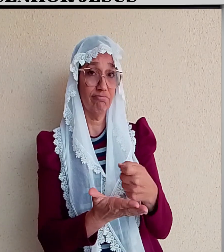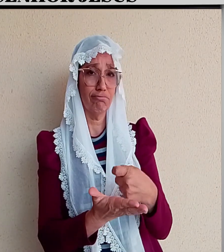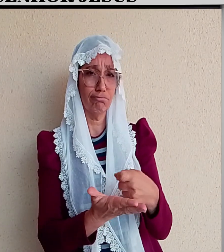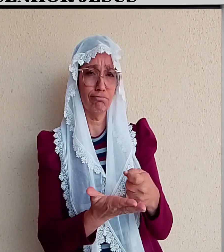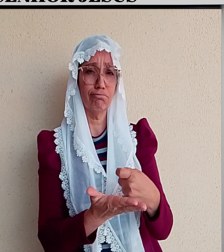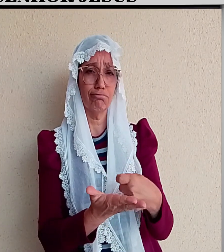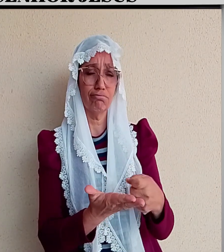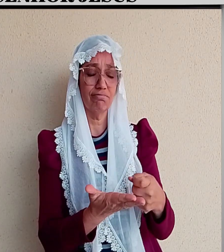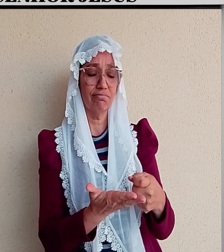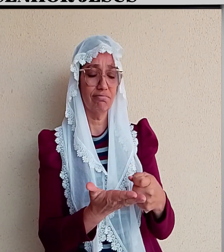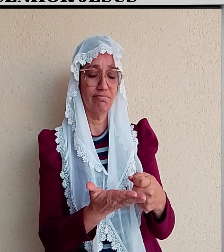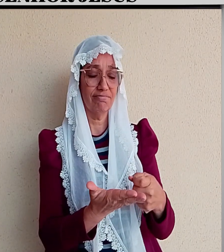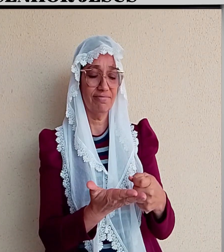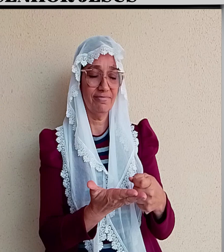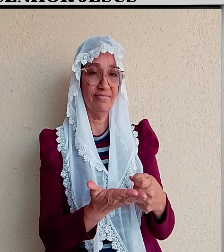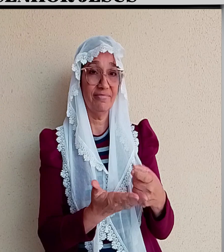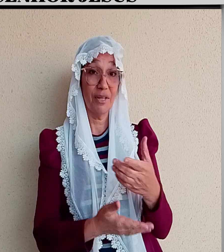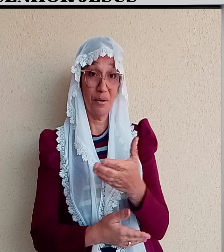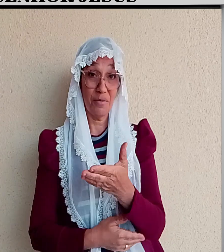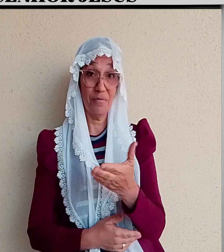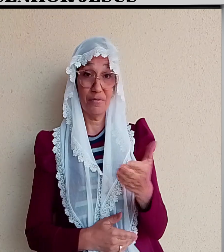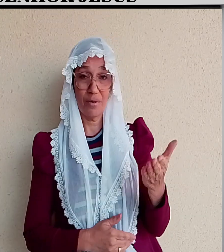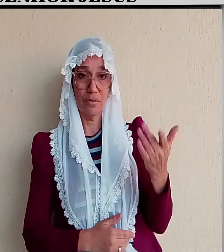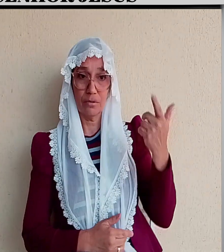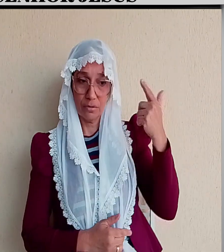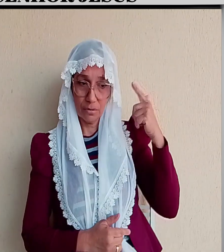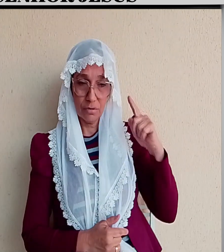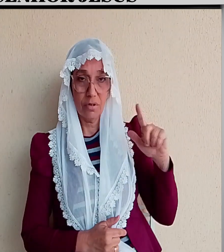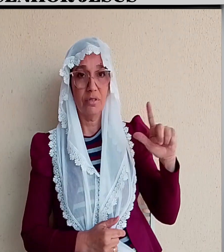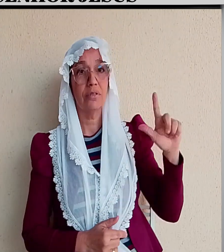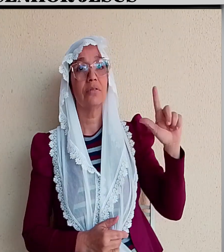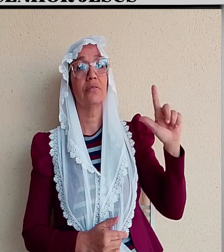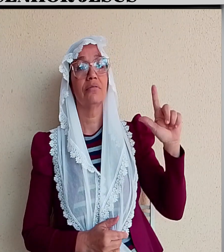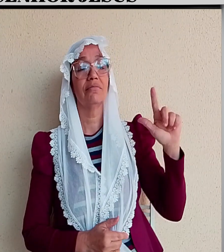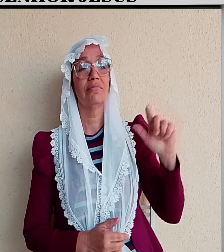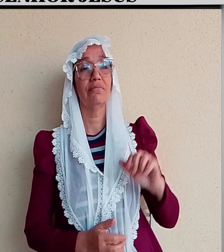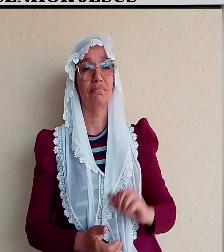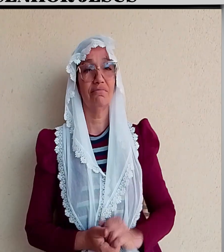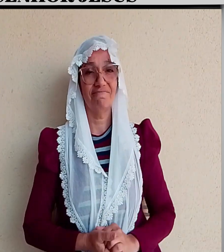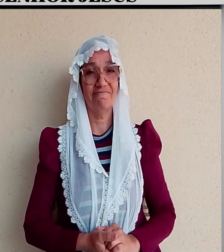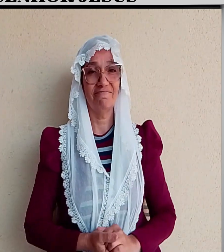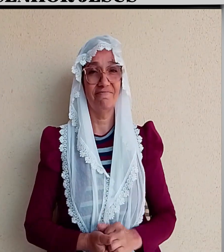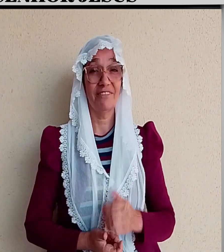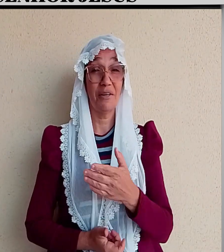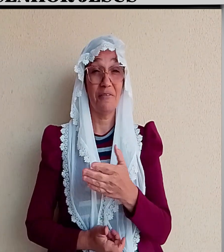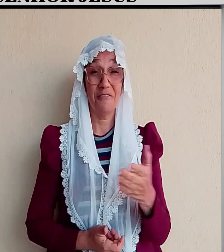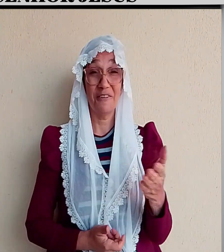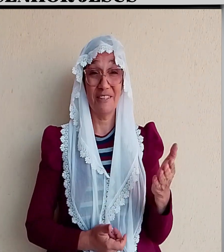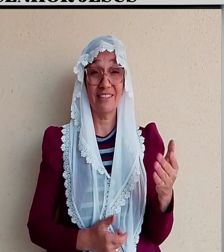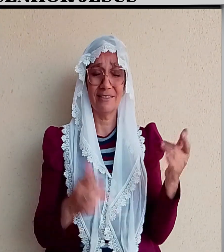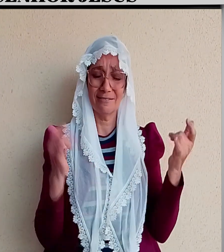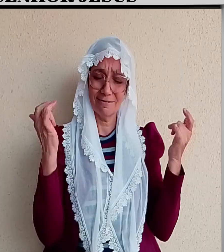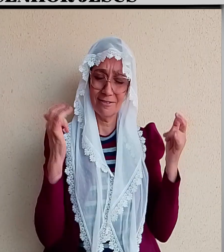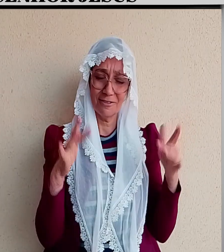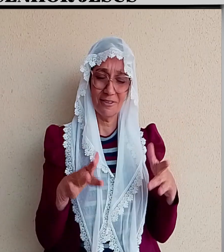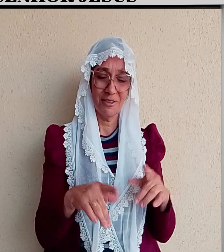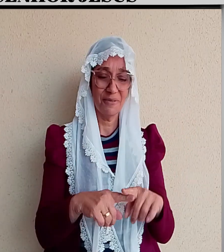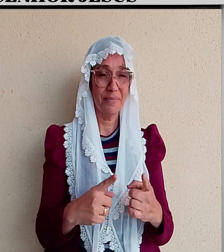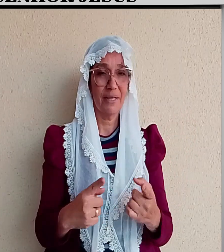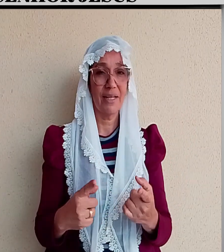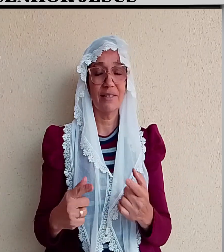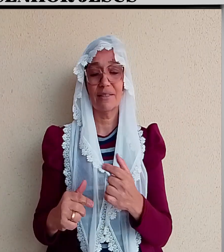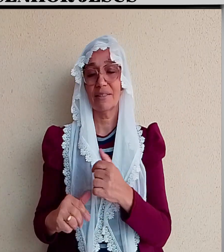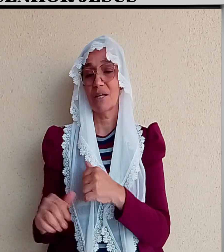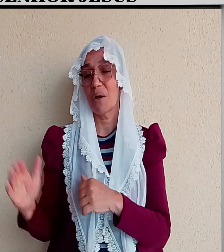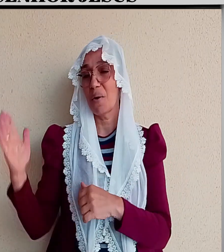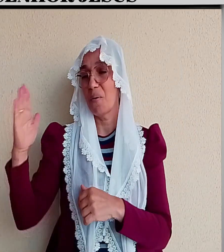contristados, pequenos, aleluia, que se chamam de inúteis, mas nunca vencidos. Glória a Jesus das alturas. Leva hoje a